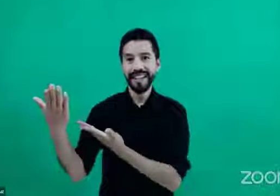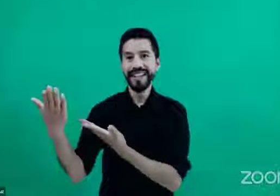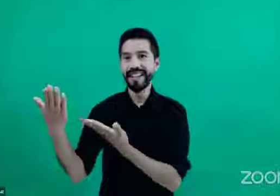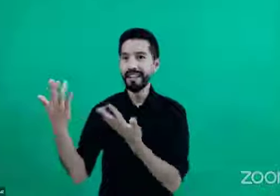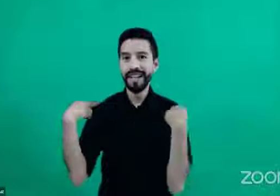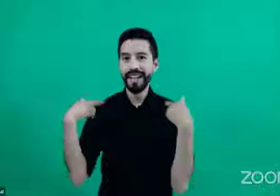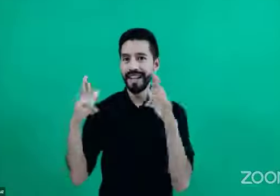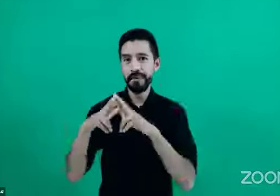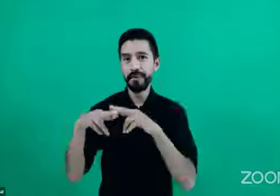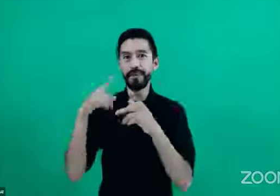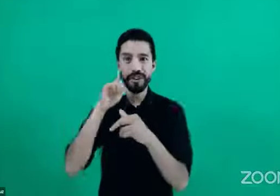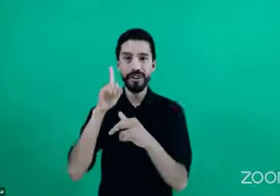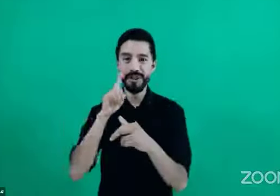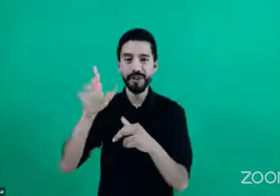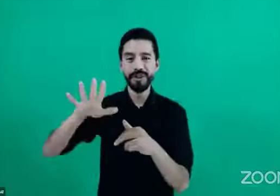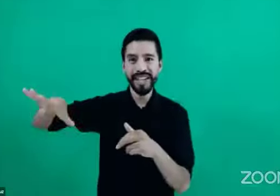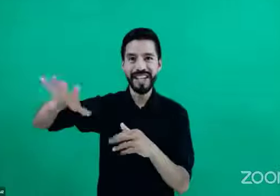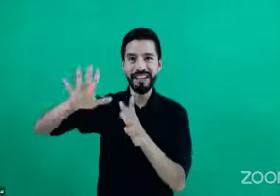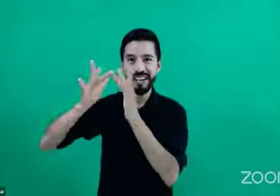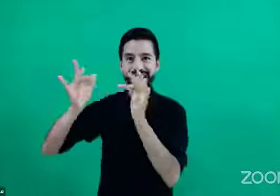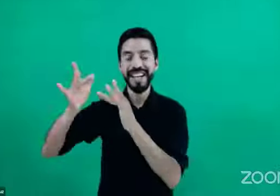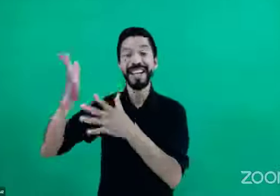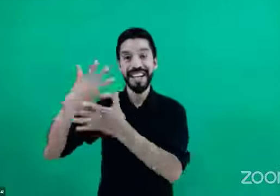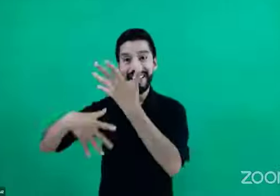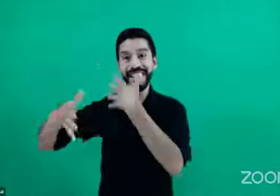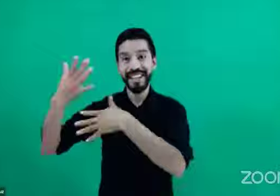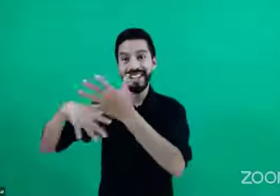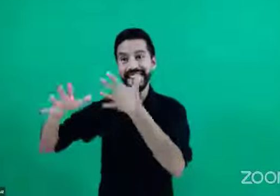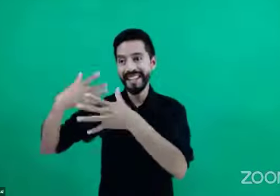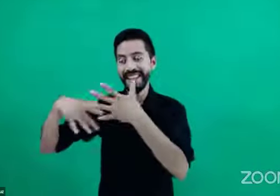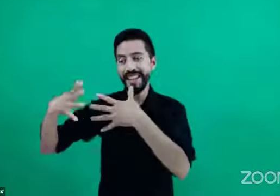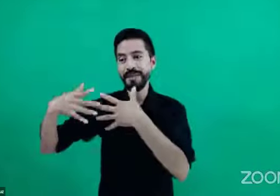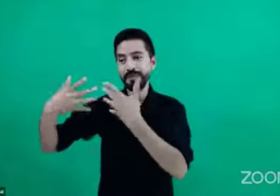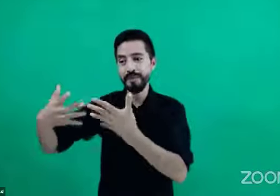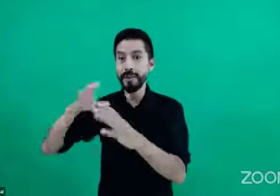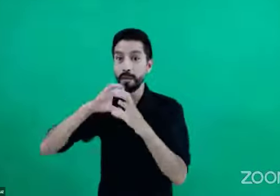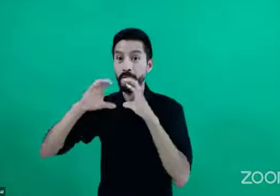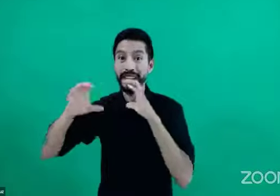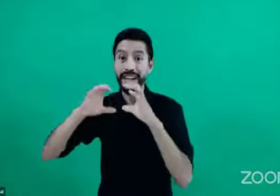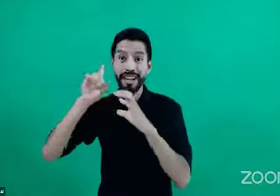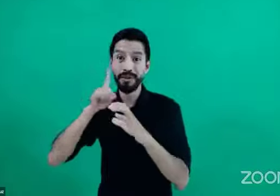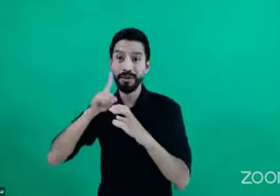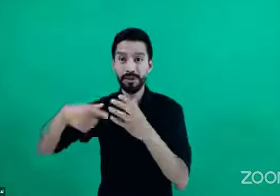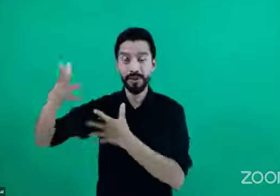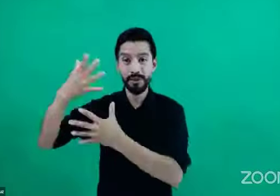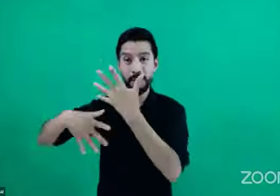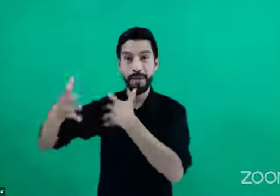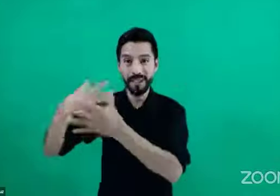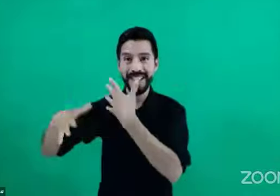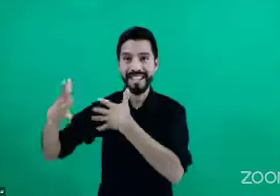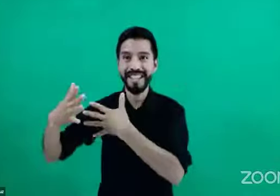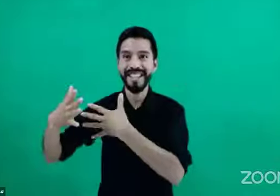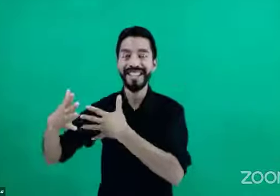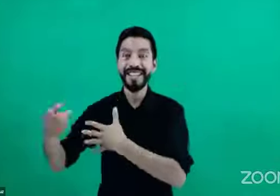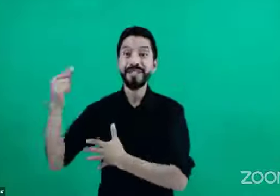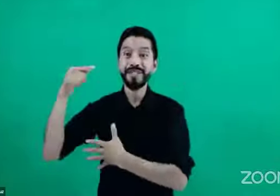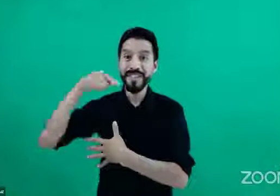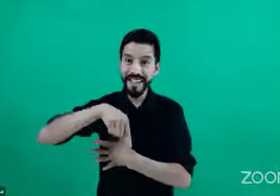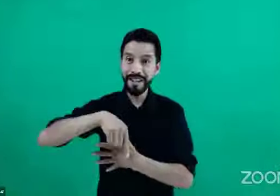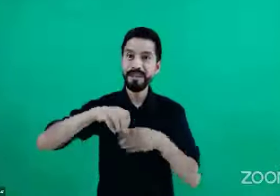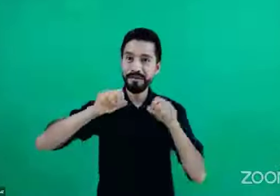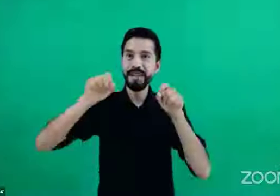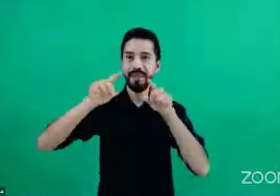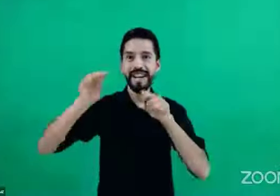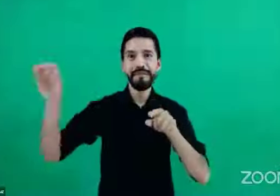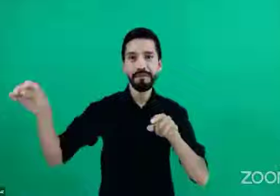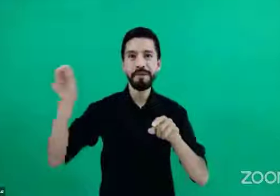México. Él era profesor de sordos ahí en Francia y él mismo se comunicaba con los sordos por medio de señas. Entonces